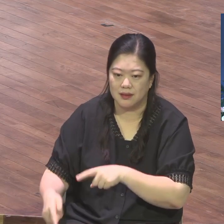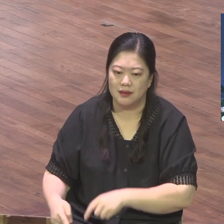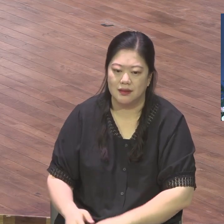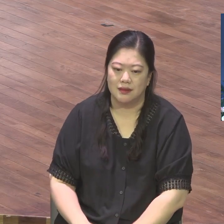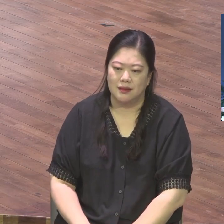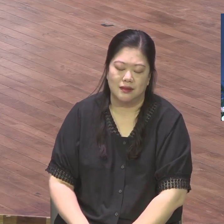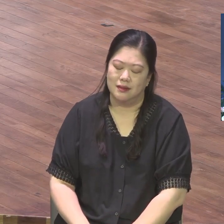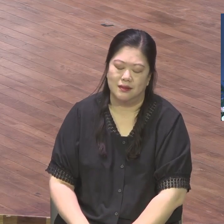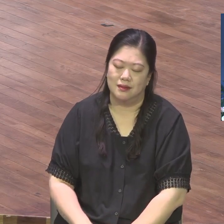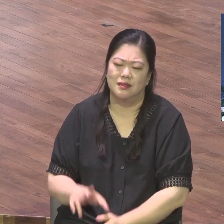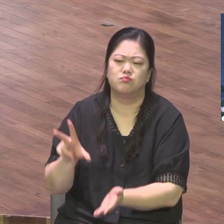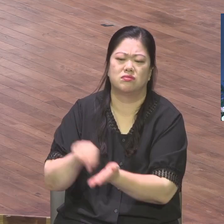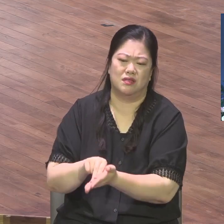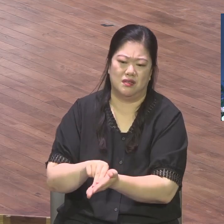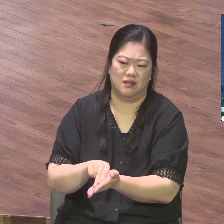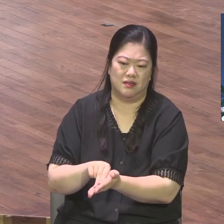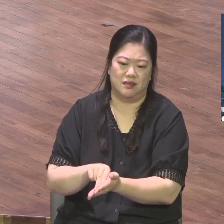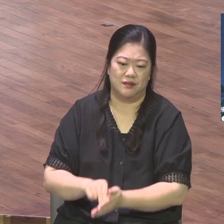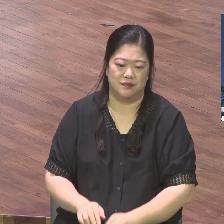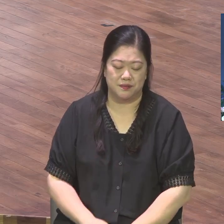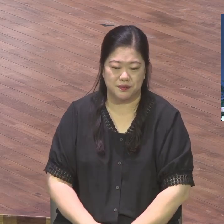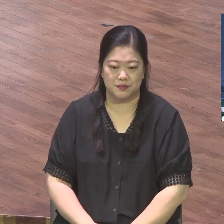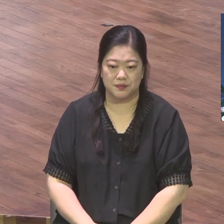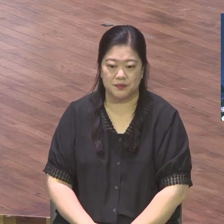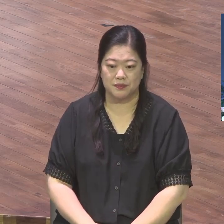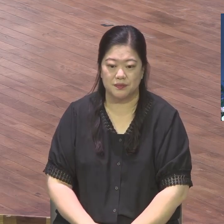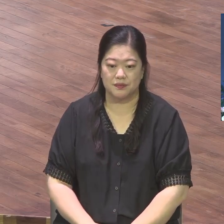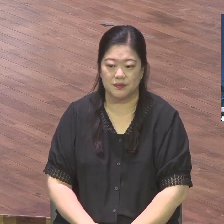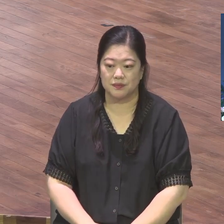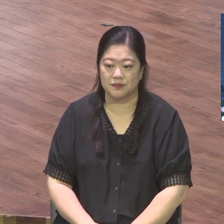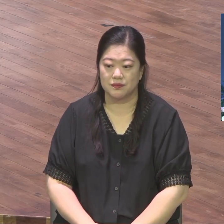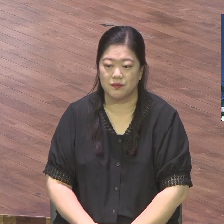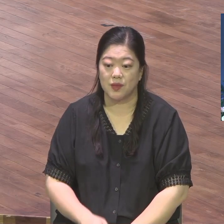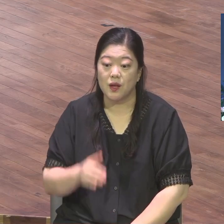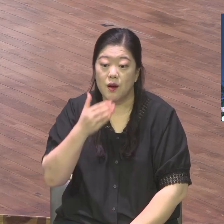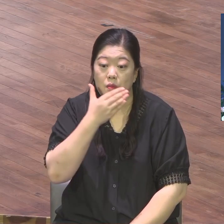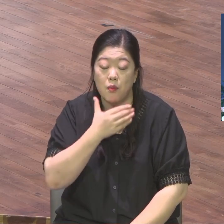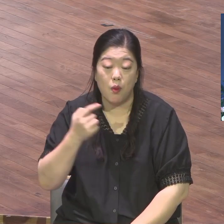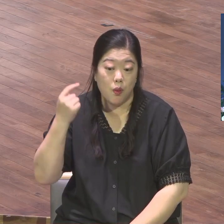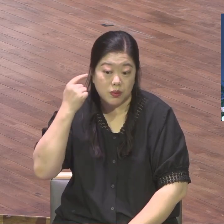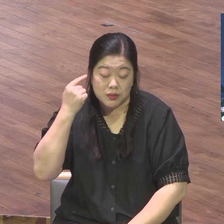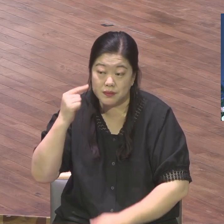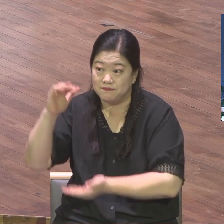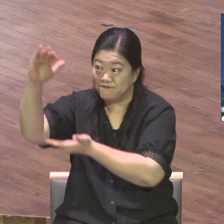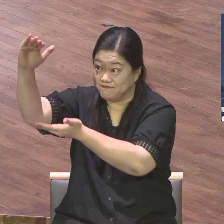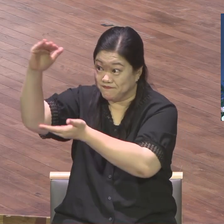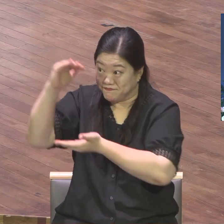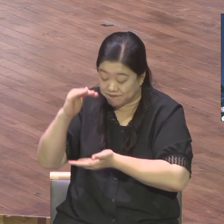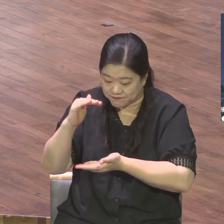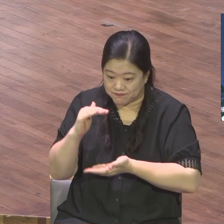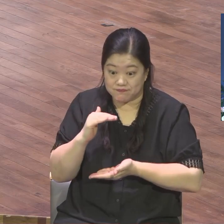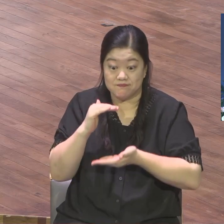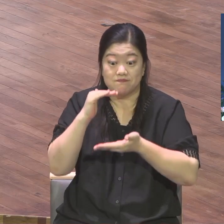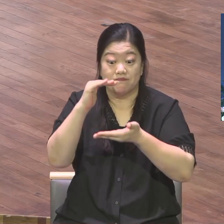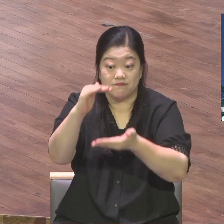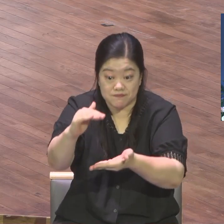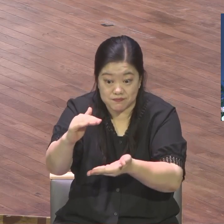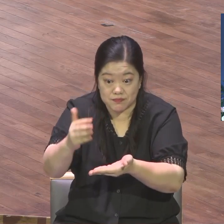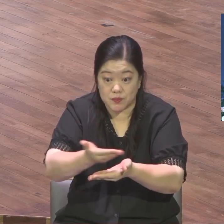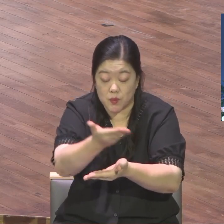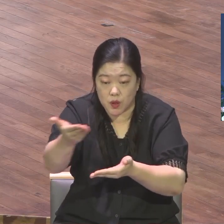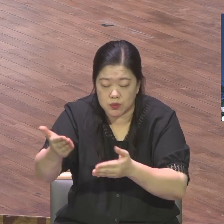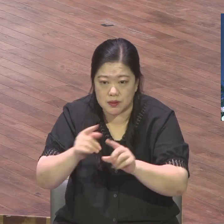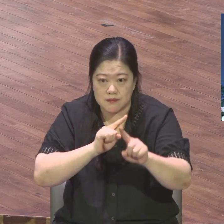나의 것이 아니에요. 복음 메시지가 얼마나 각인되었느냐가 중요합니다. 얼마나 강단 말씀으로